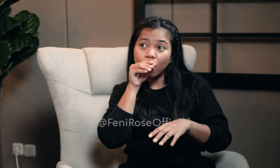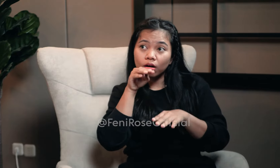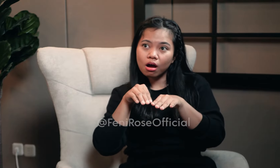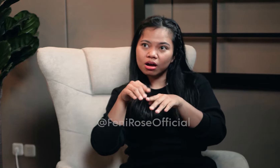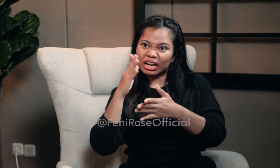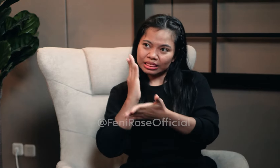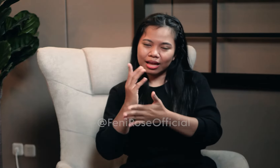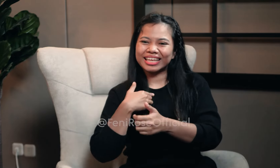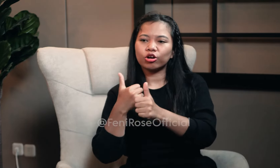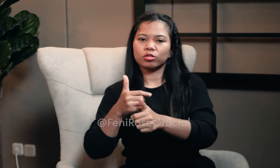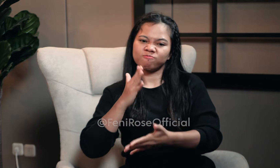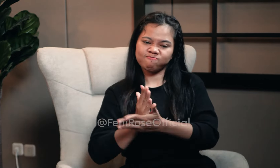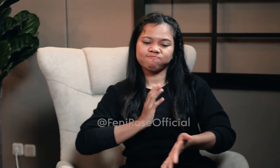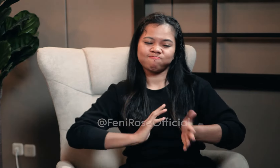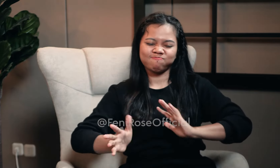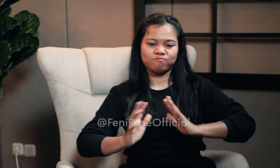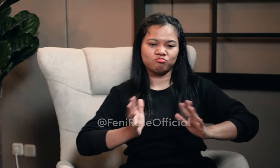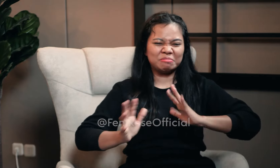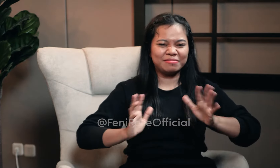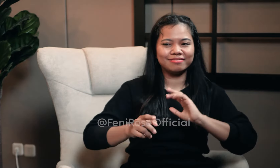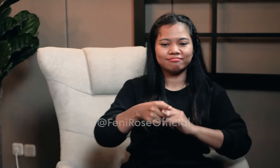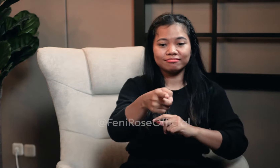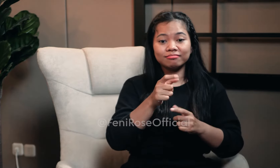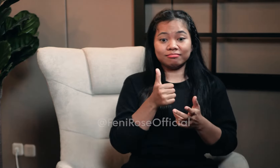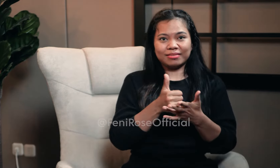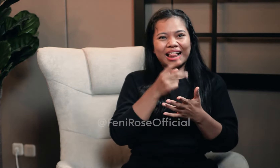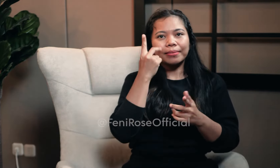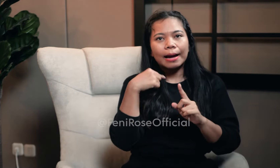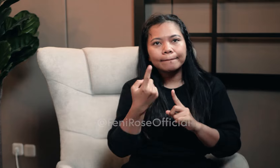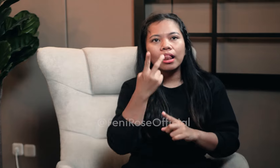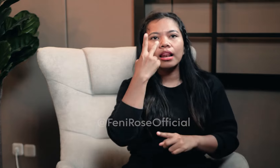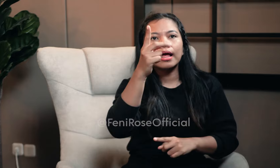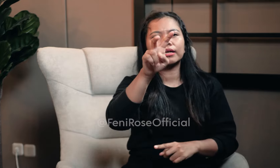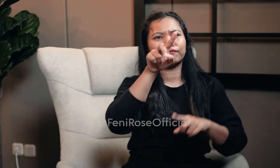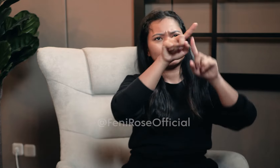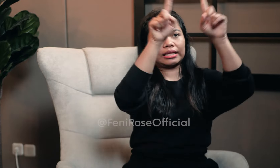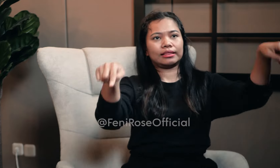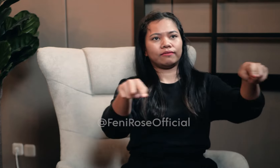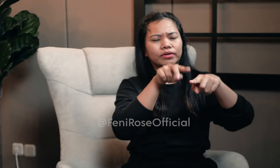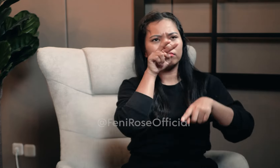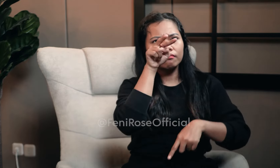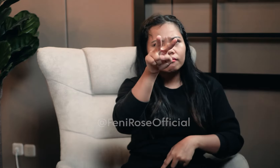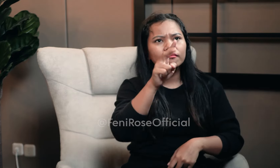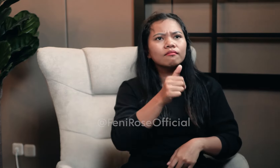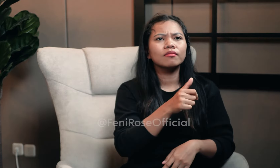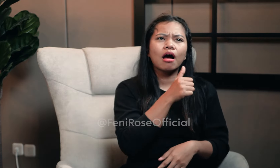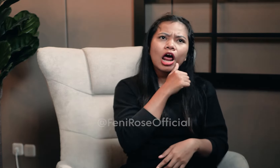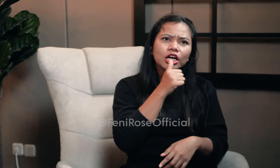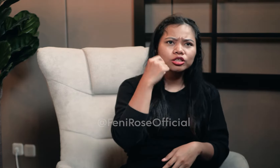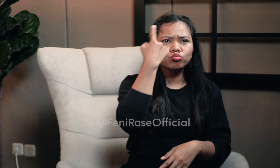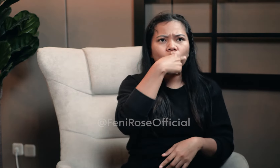untuk mengisyaratkannya dan plus saya mengikuti ekspresi dari masing-masing calon presiden tersebut